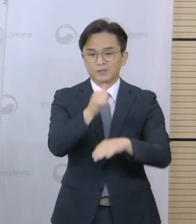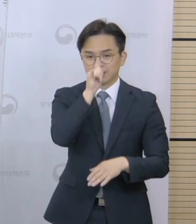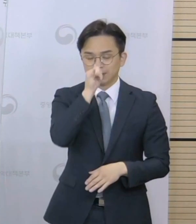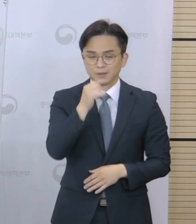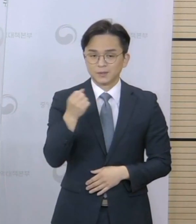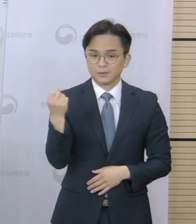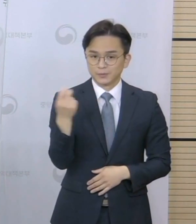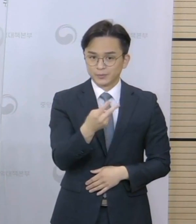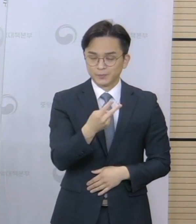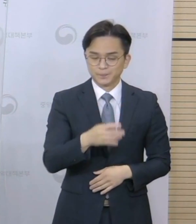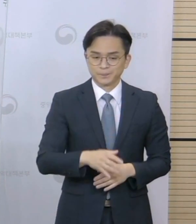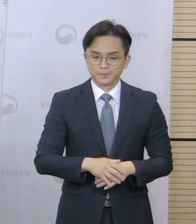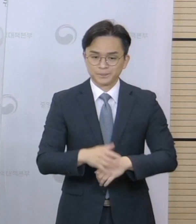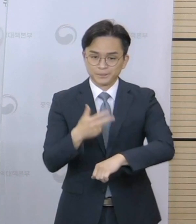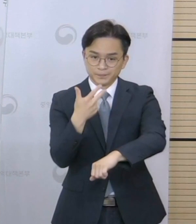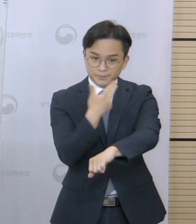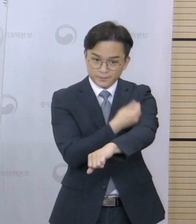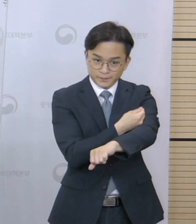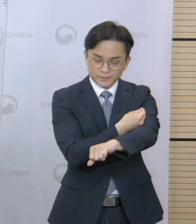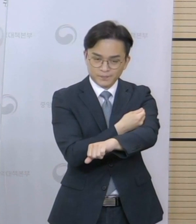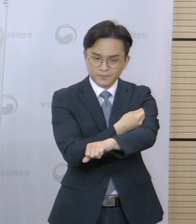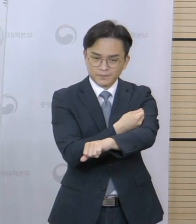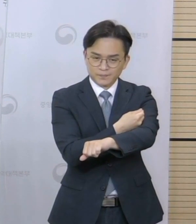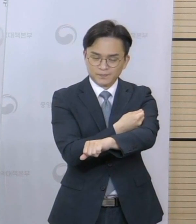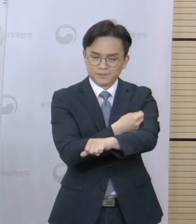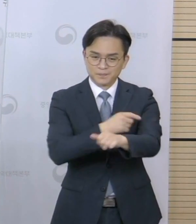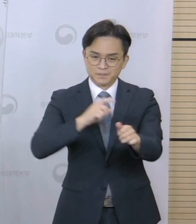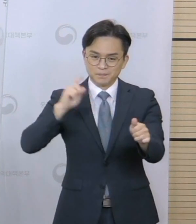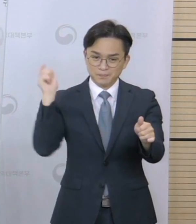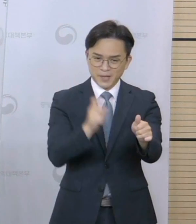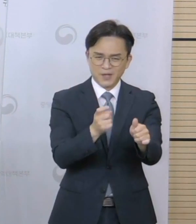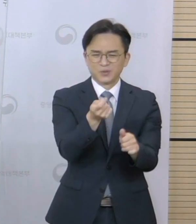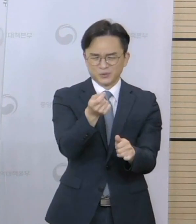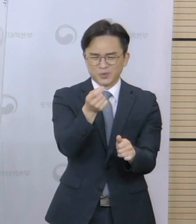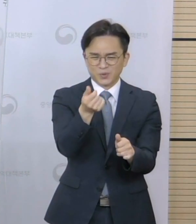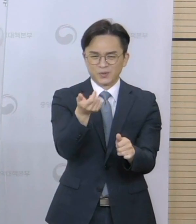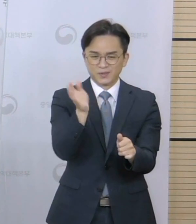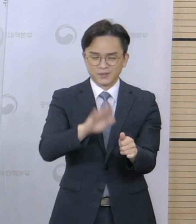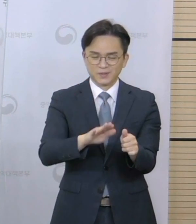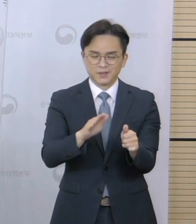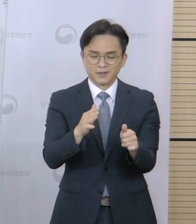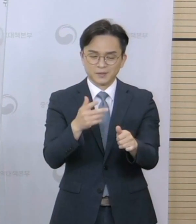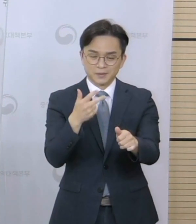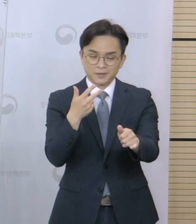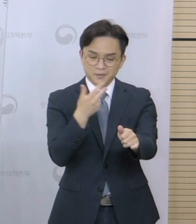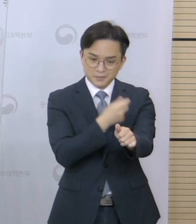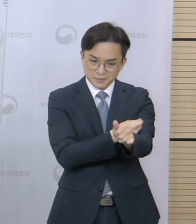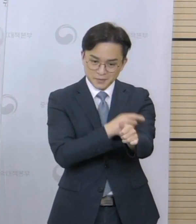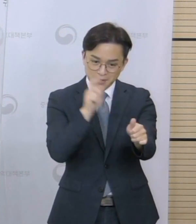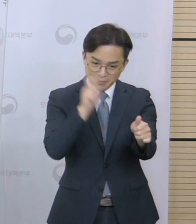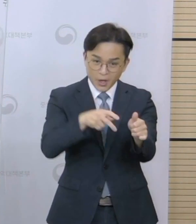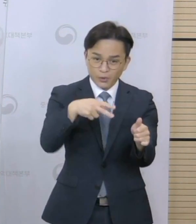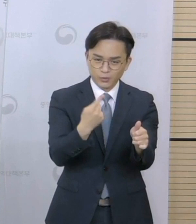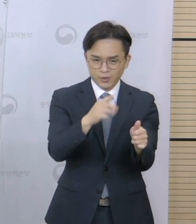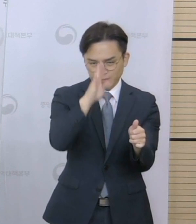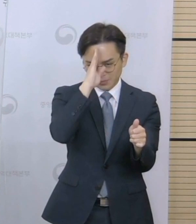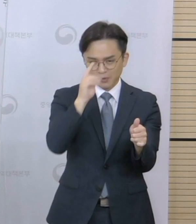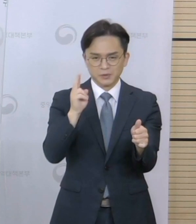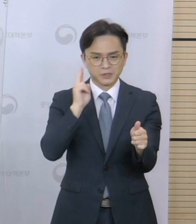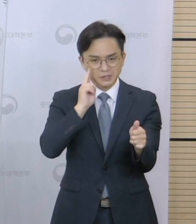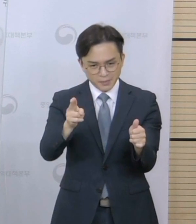적은 비율이 지만 예방접종 후에 드물게 좀 좀 감염되는 경우가 있는데 이러한 경우라 하더라도 충 증으로 발전하거나